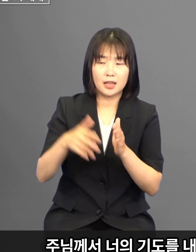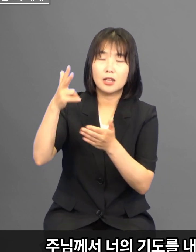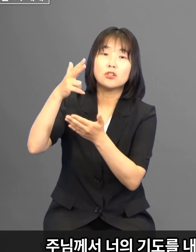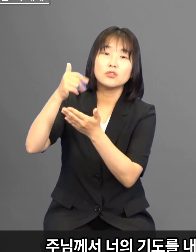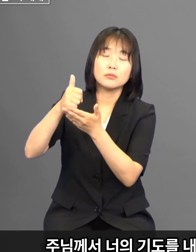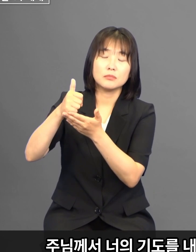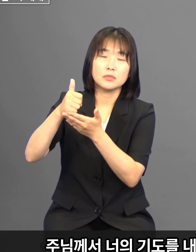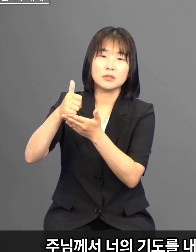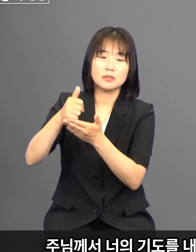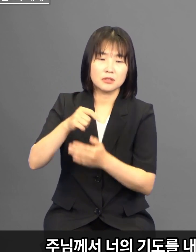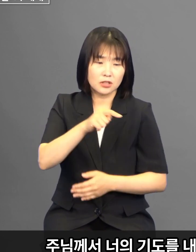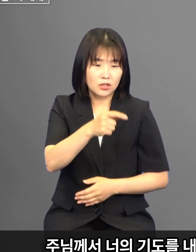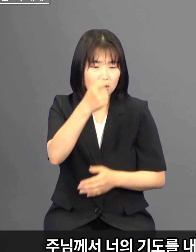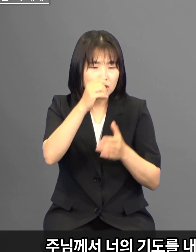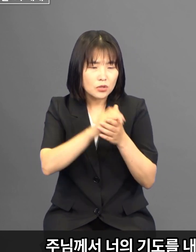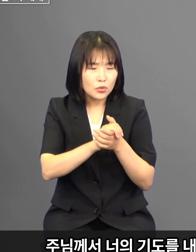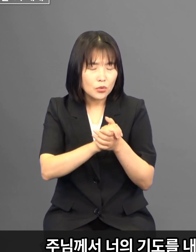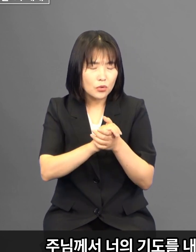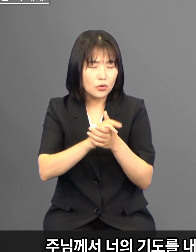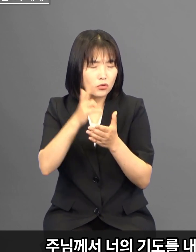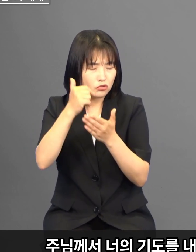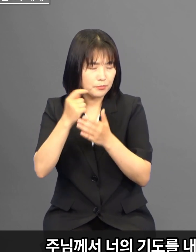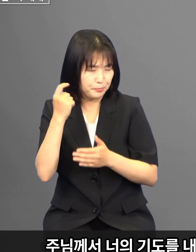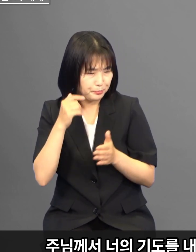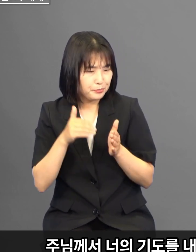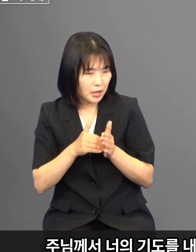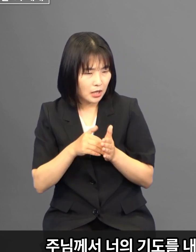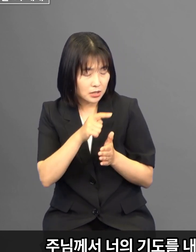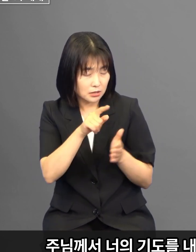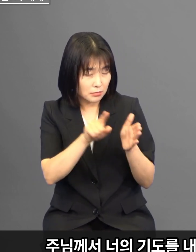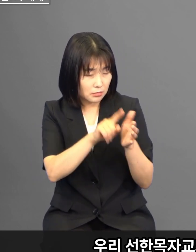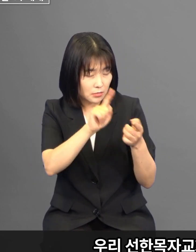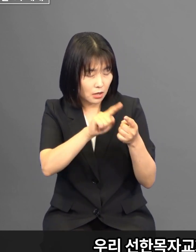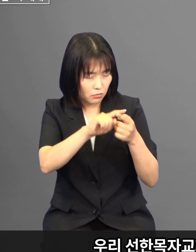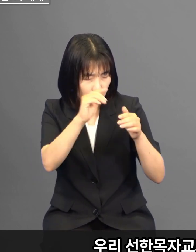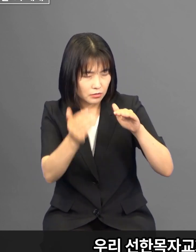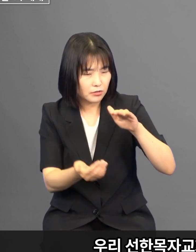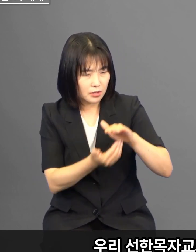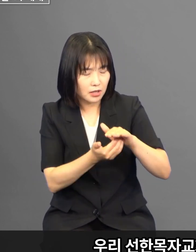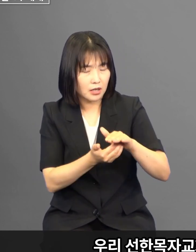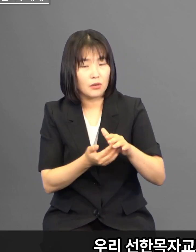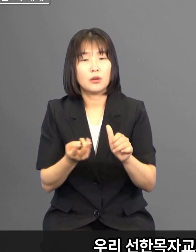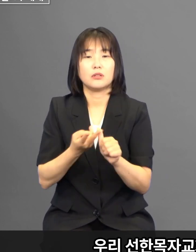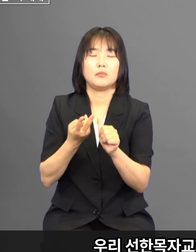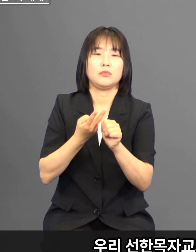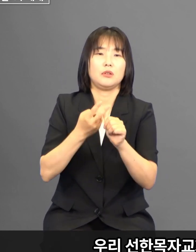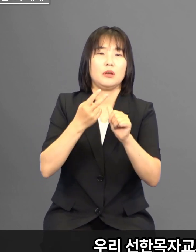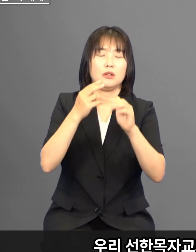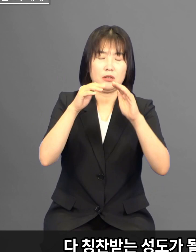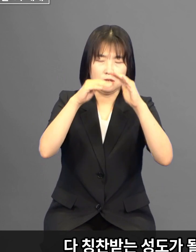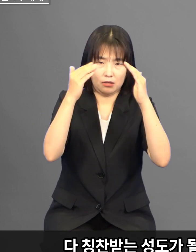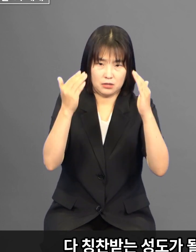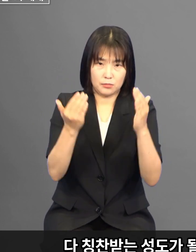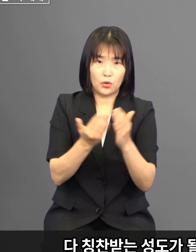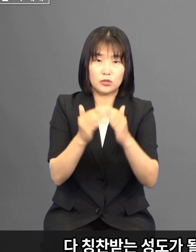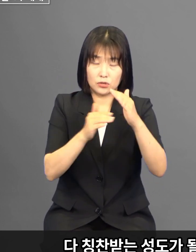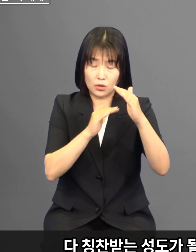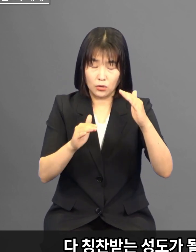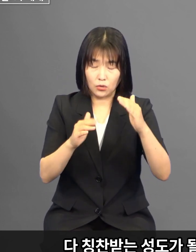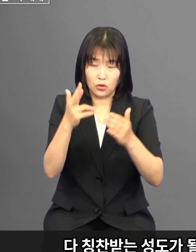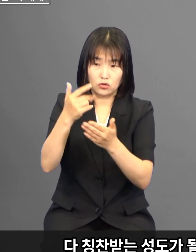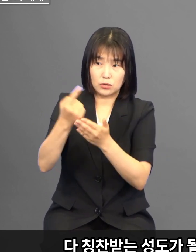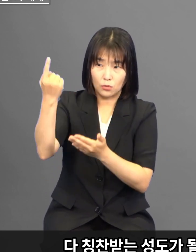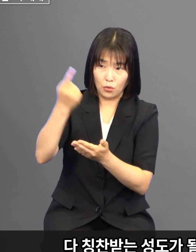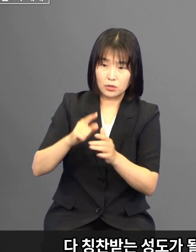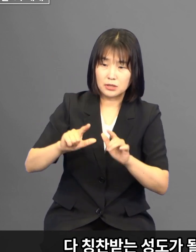너의 기도를 내가 들었다, 너의 믿음대로 될 것이다, 우리 선화목 쪽에 온 성도가 주님이 오실 때 다 칭찬받는